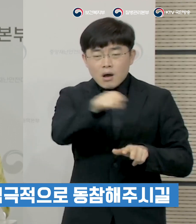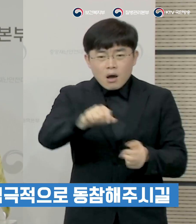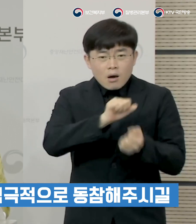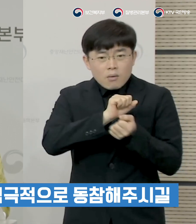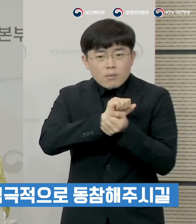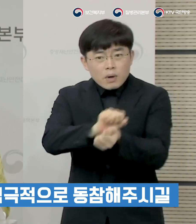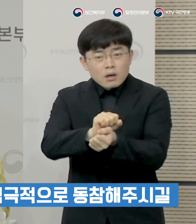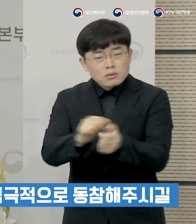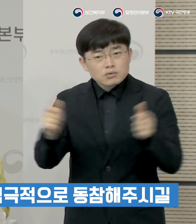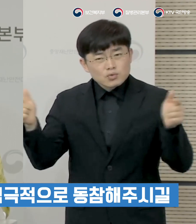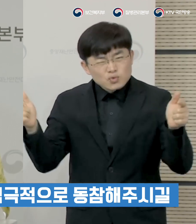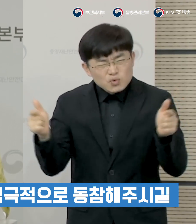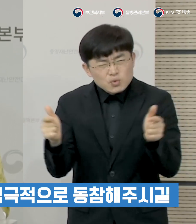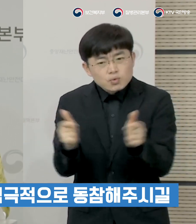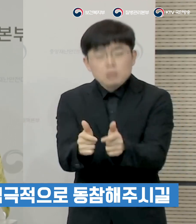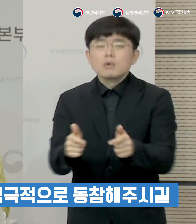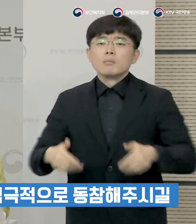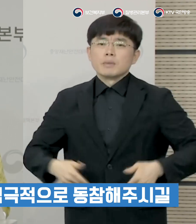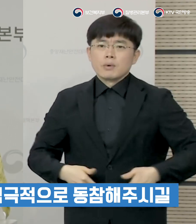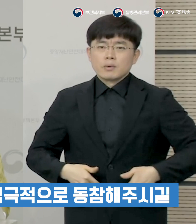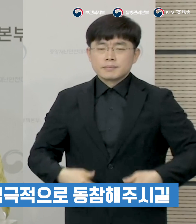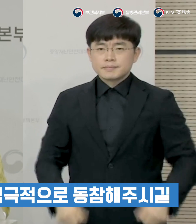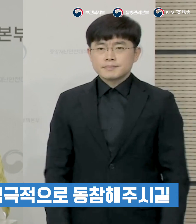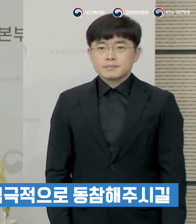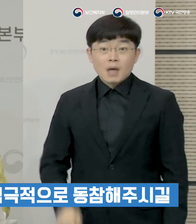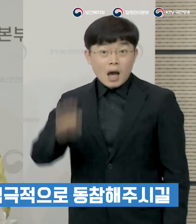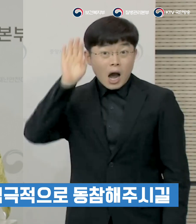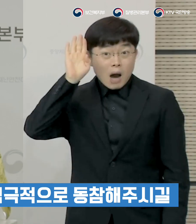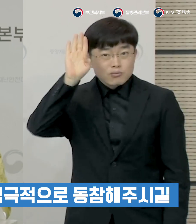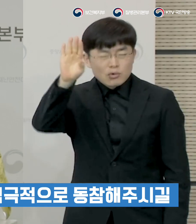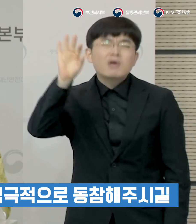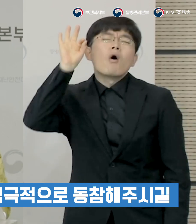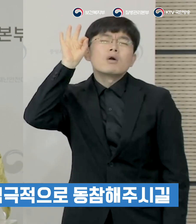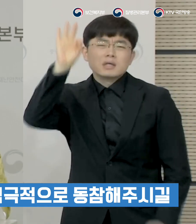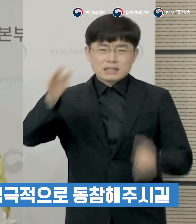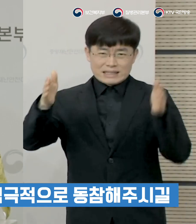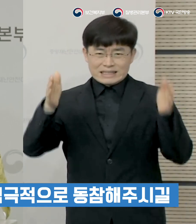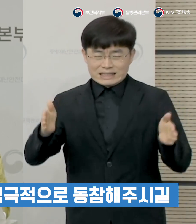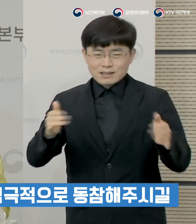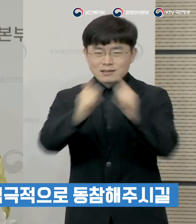감염 환자를 줄여두어야 할 시기입니다. 앞으로 열흘간만